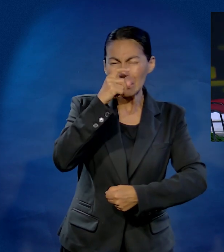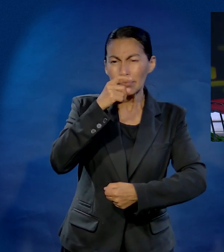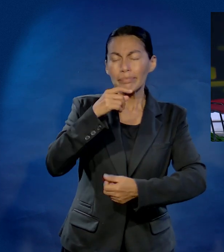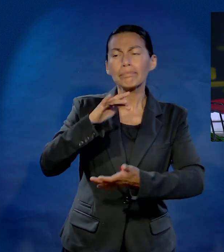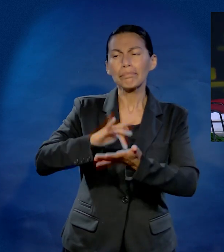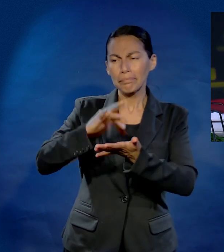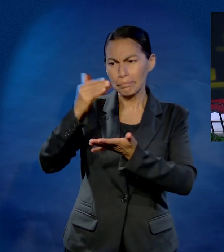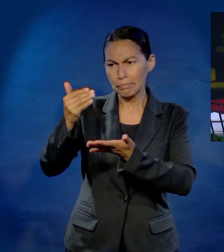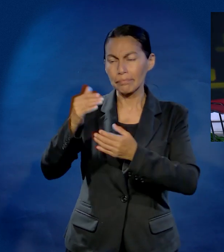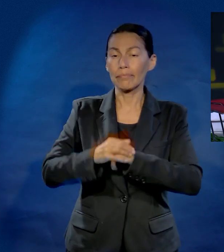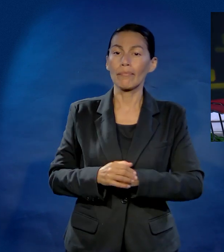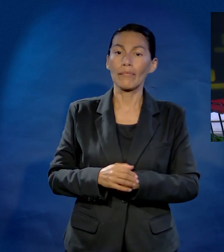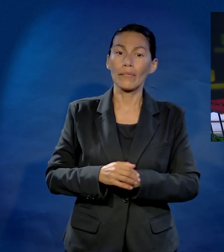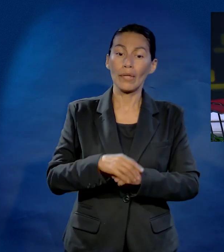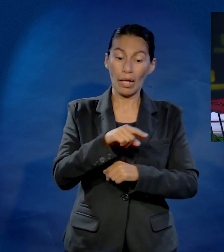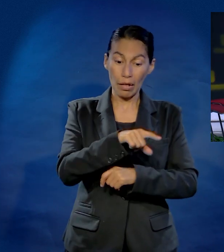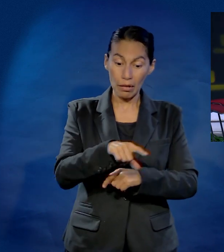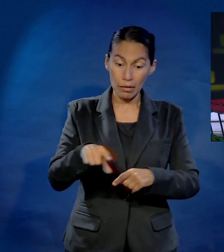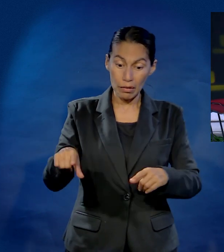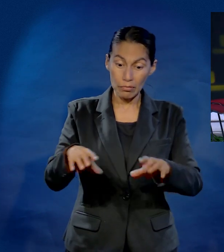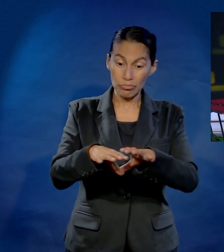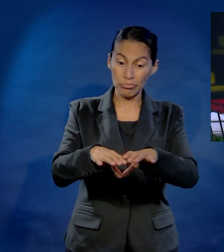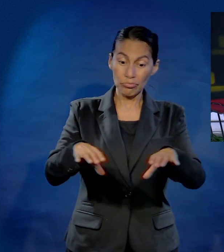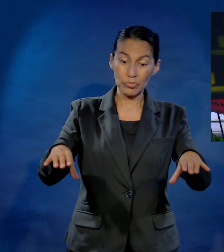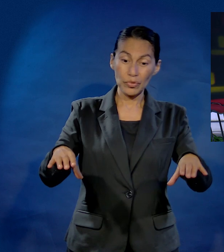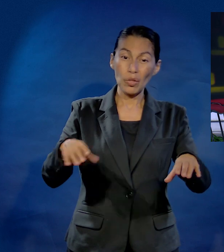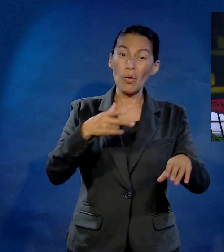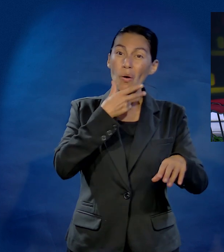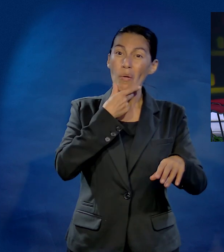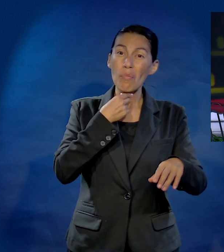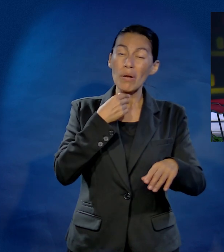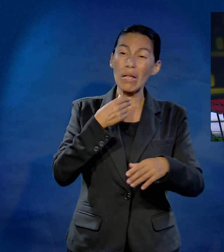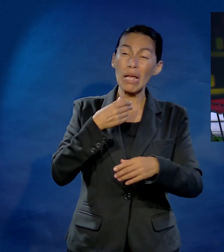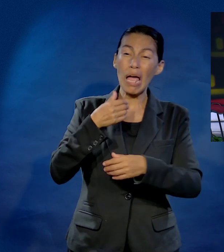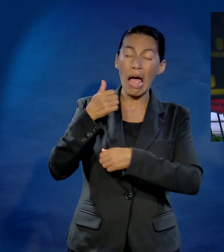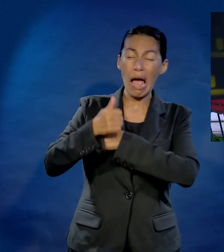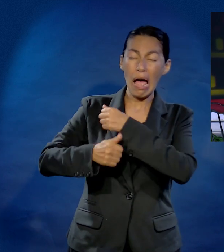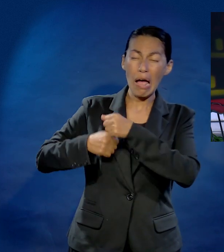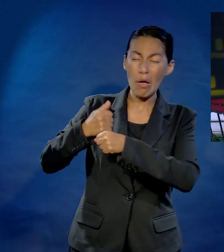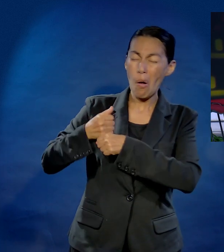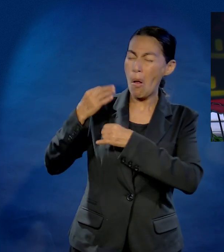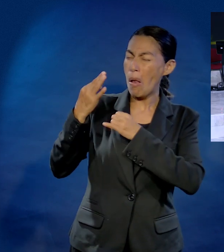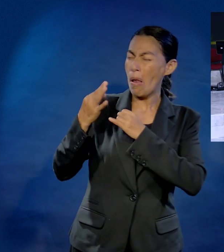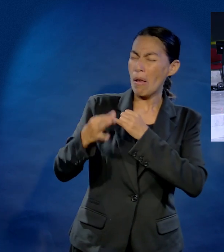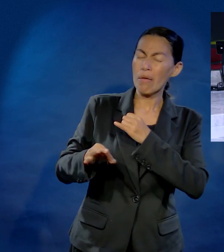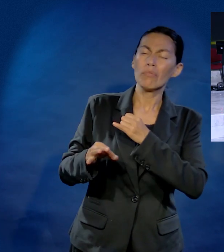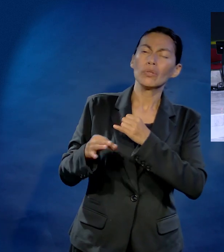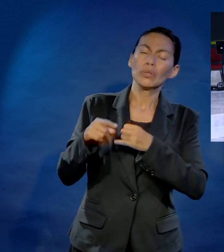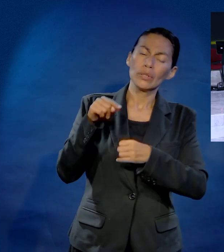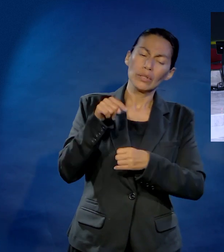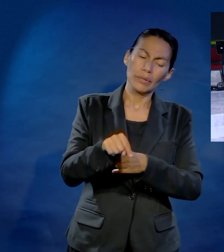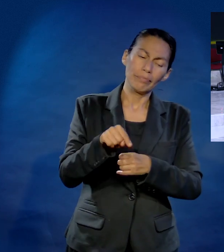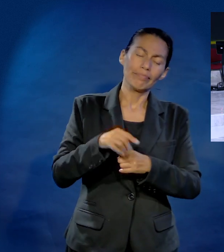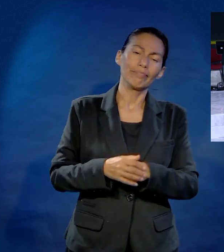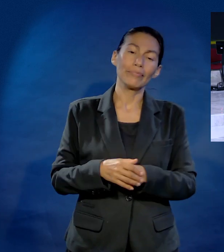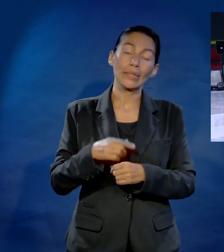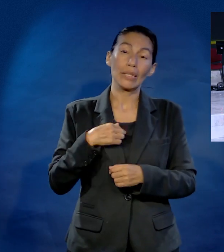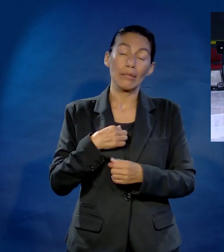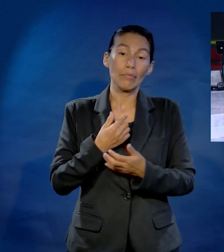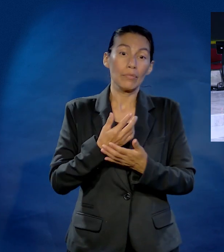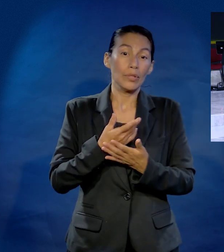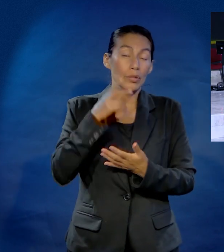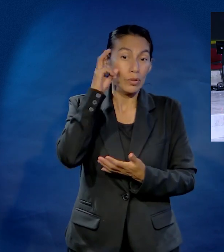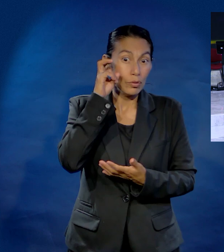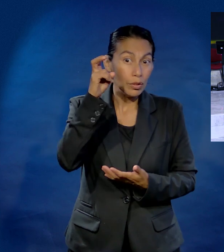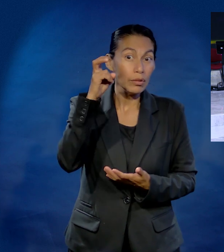derechita. Y dice, buenas noches a todos, amigos y amigas, hermanos y hermanas. Gracias